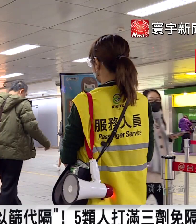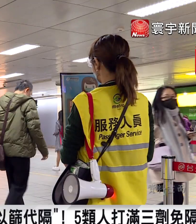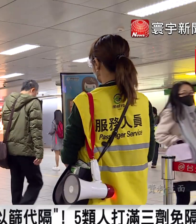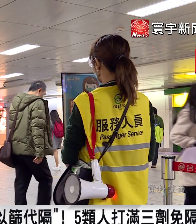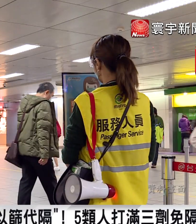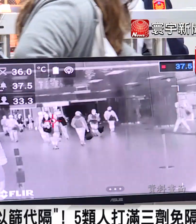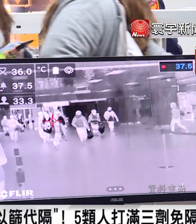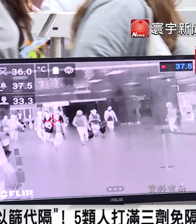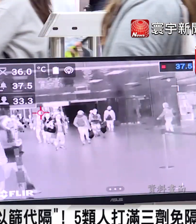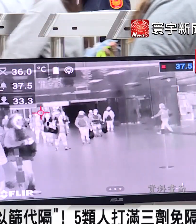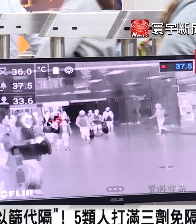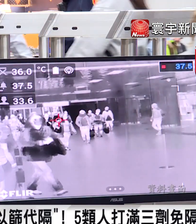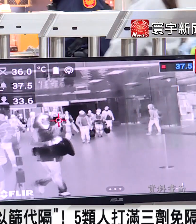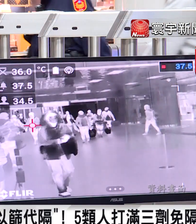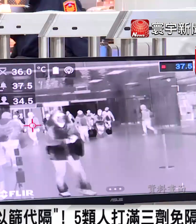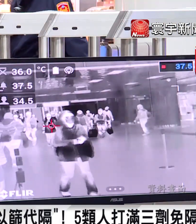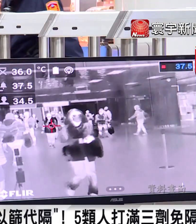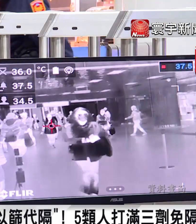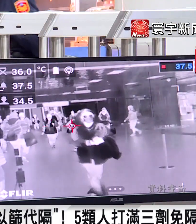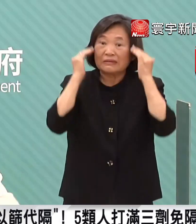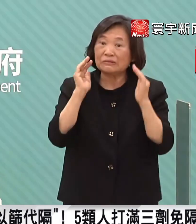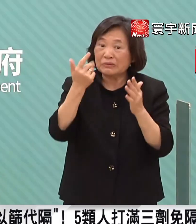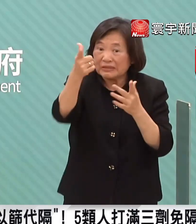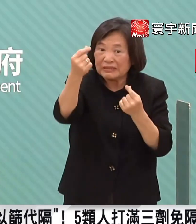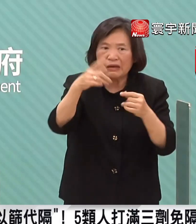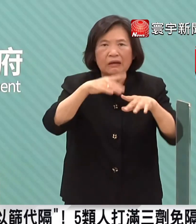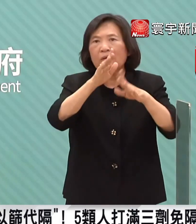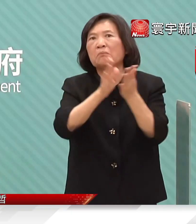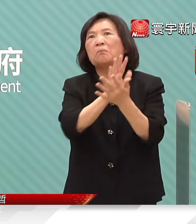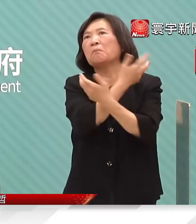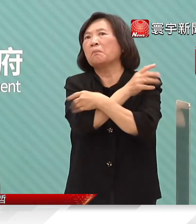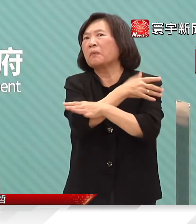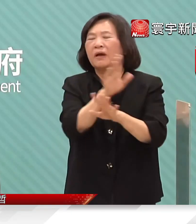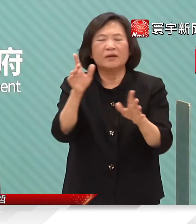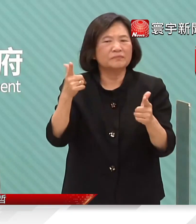绷时刻，北市全力备战。 这一关